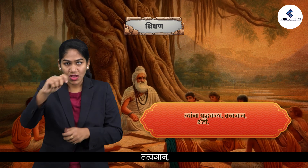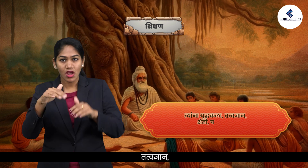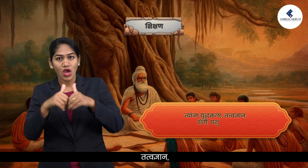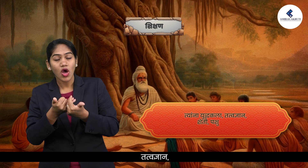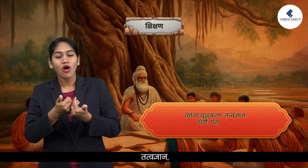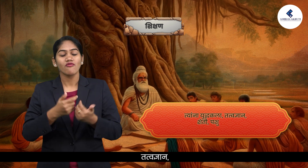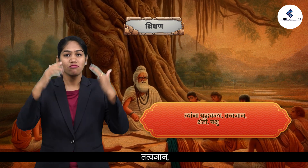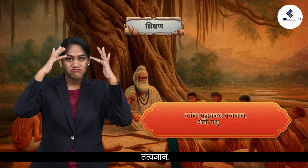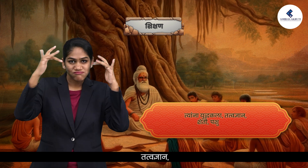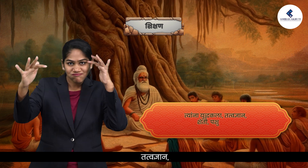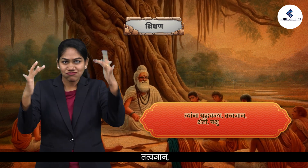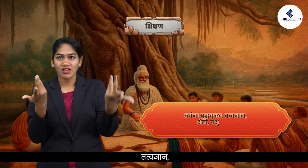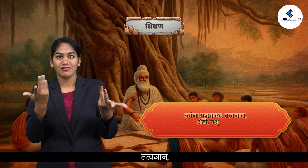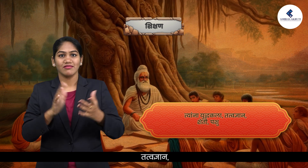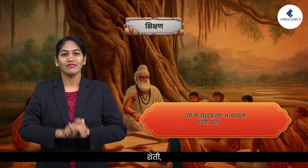तत्वज्ञान,